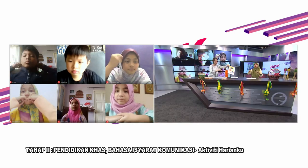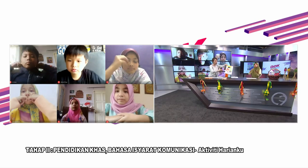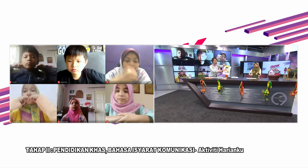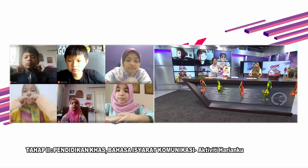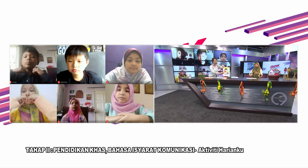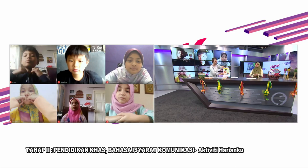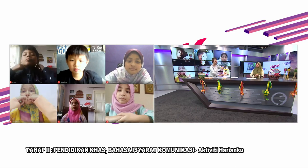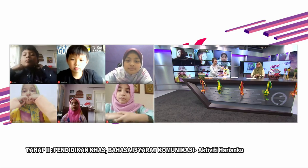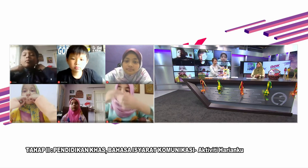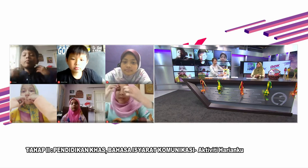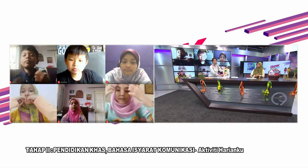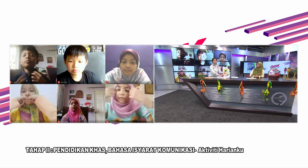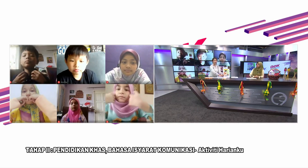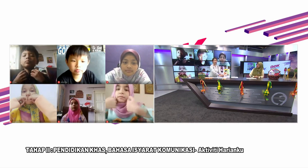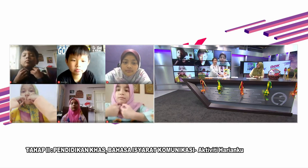Murid-murid buat apa? Pagi.